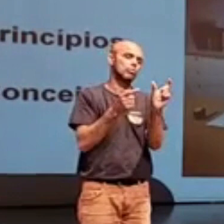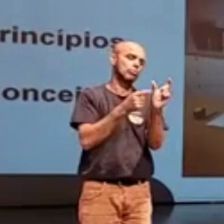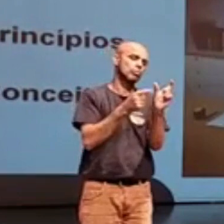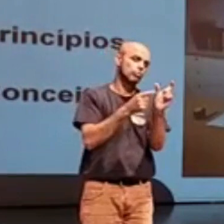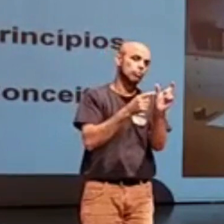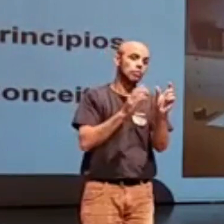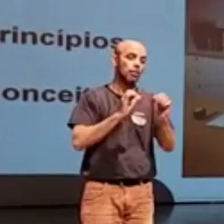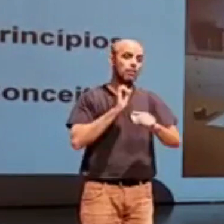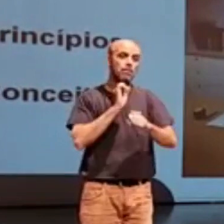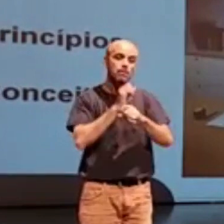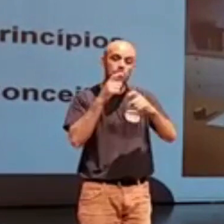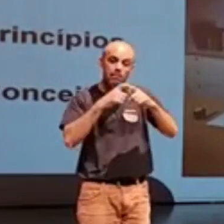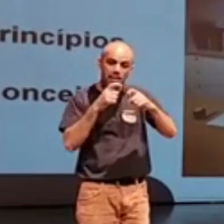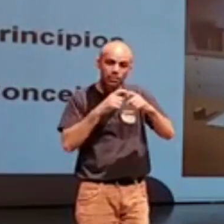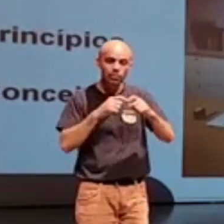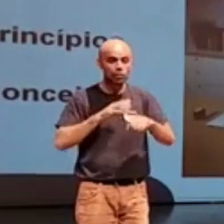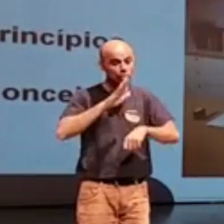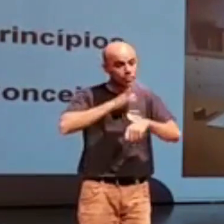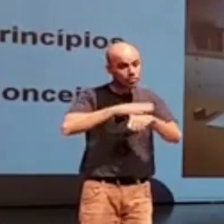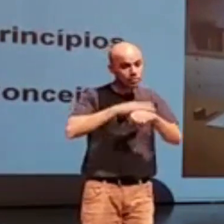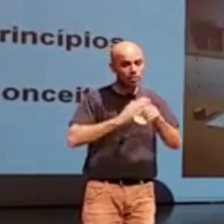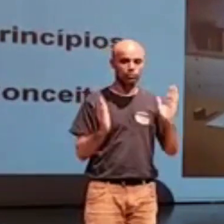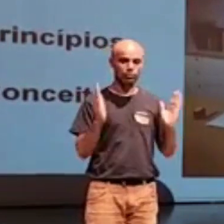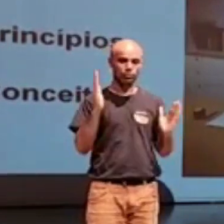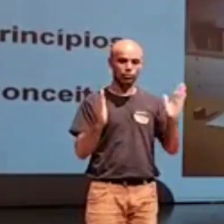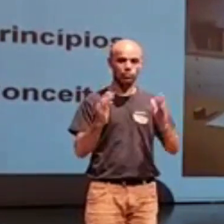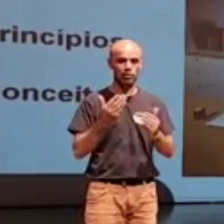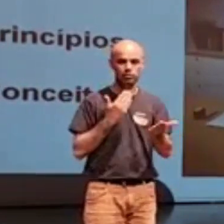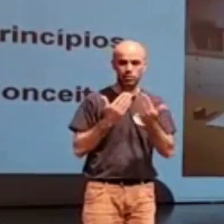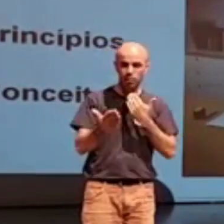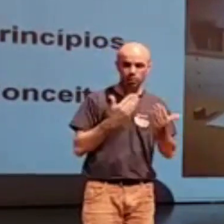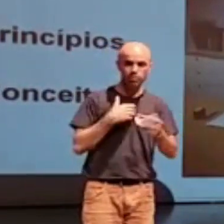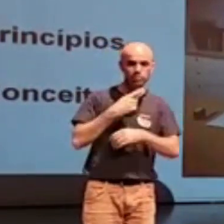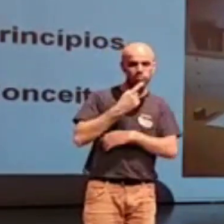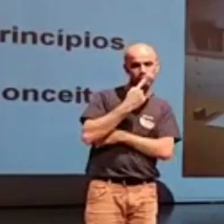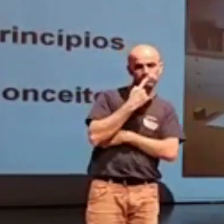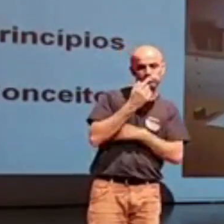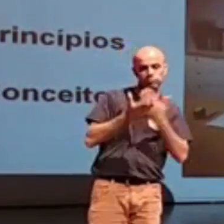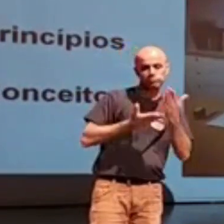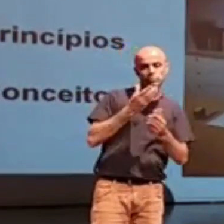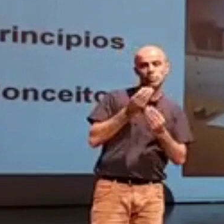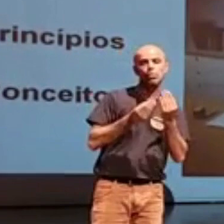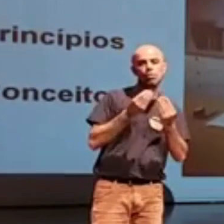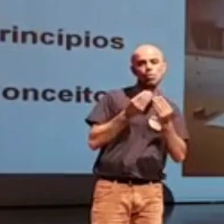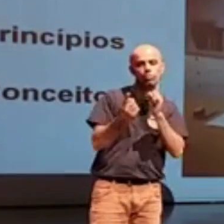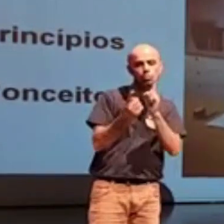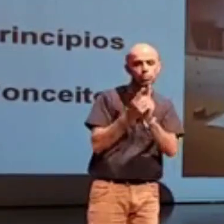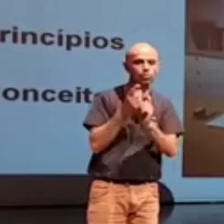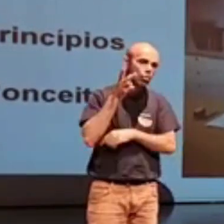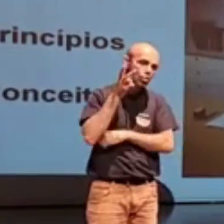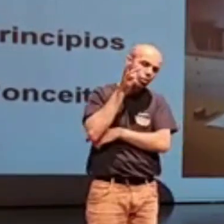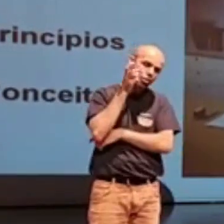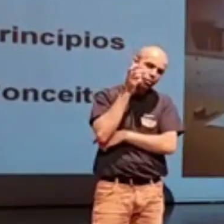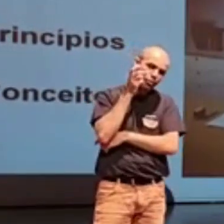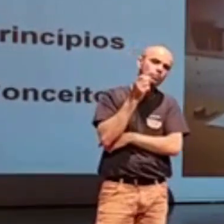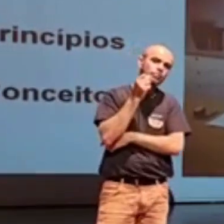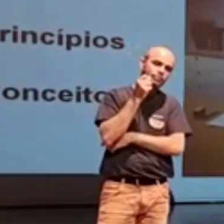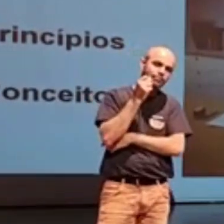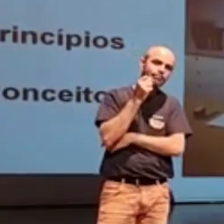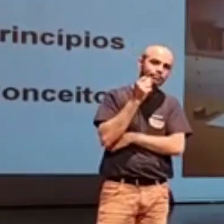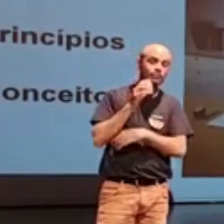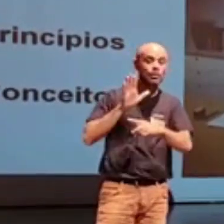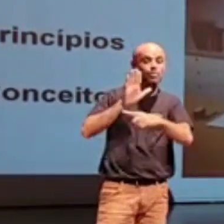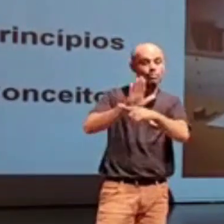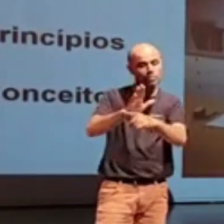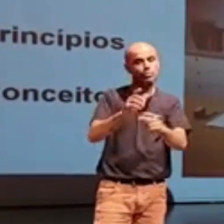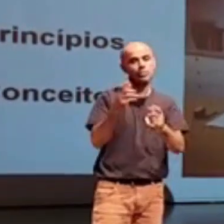simplesmente para e vai arrumar o tempo para o paciente. Nós temos que saber discernir o que nós vamos tratar, principalmente para adequar a expectativa de